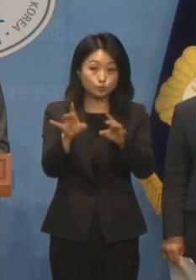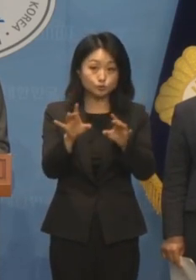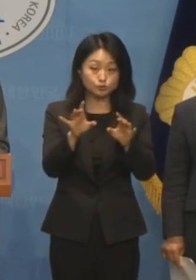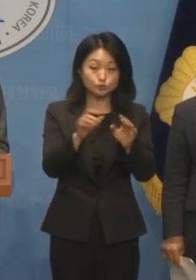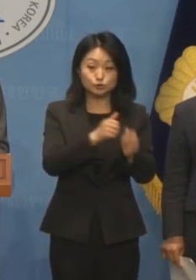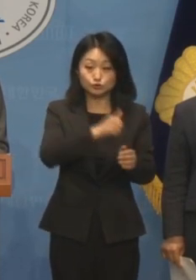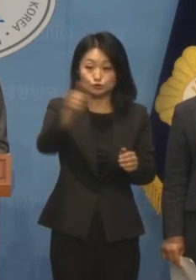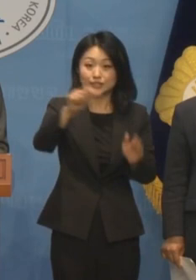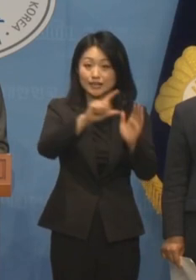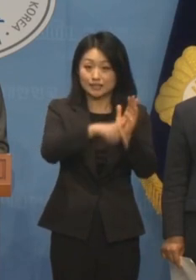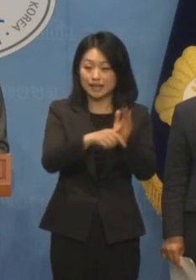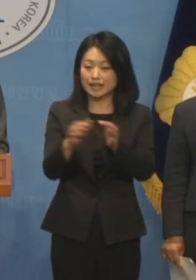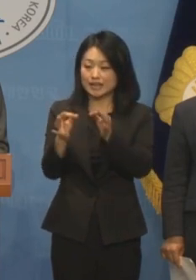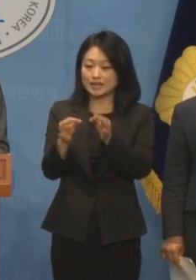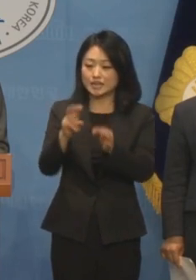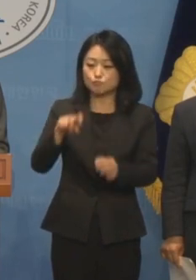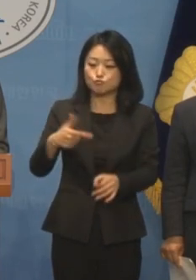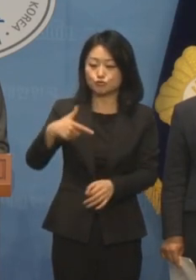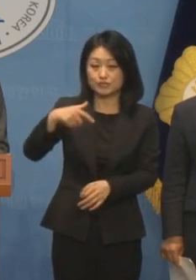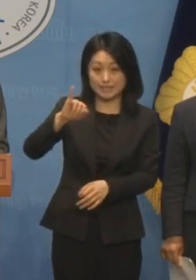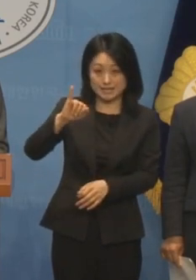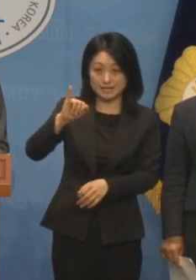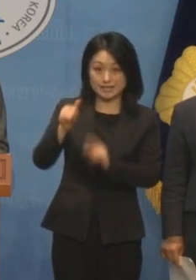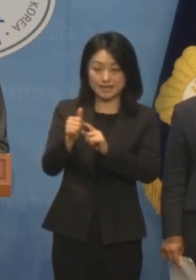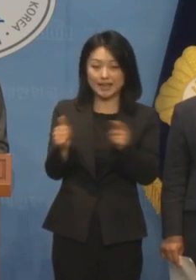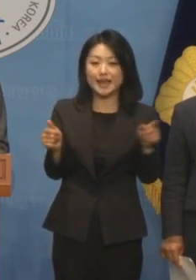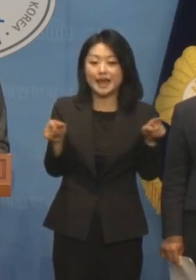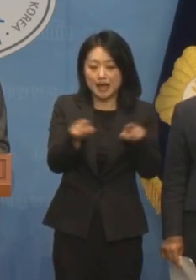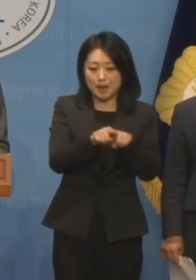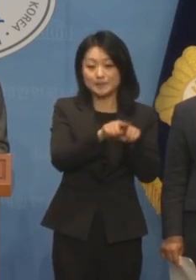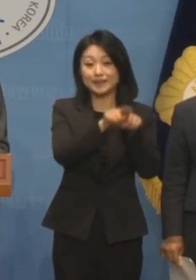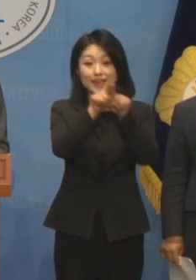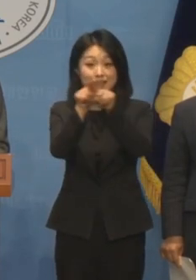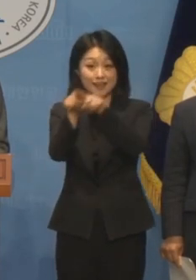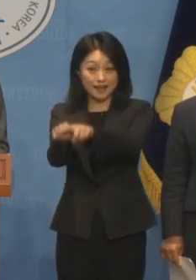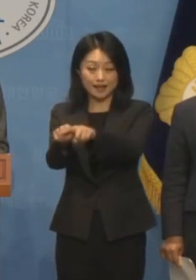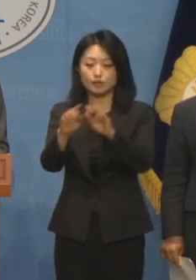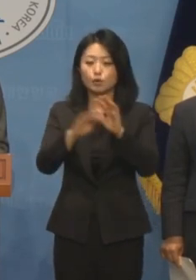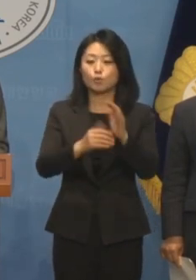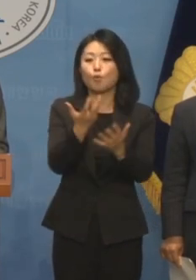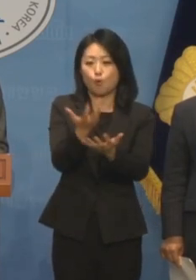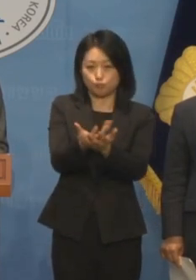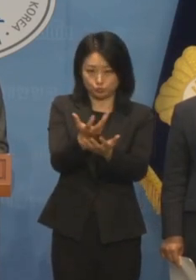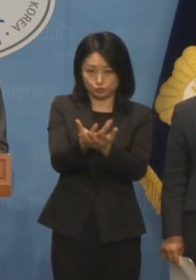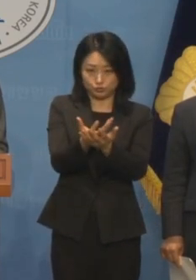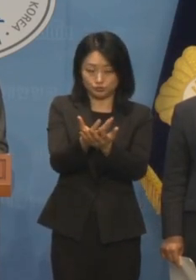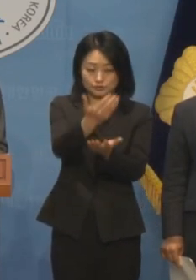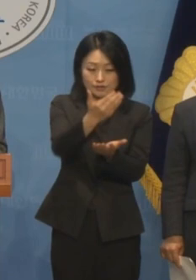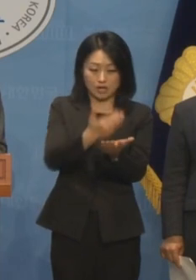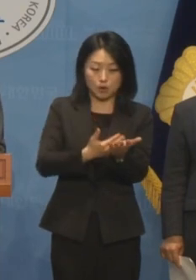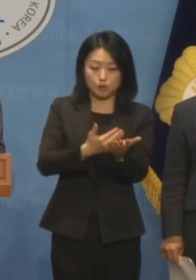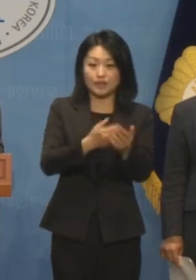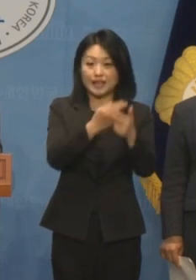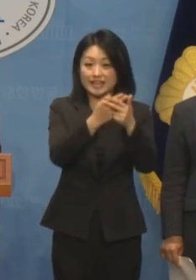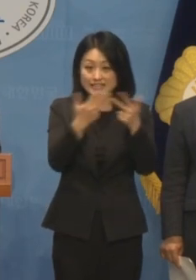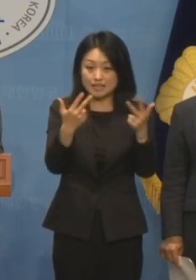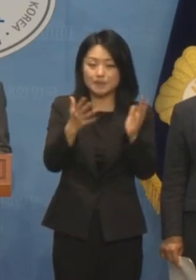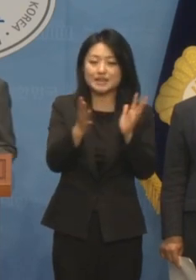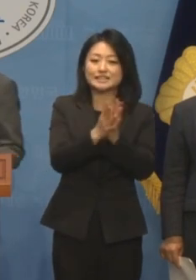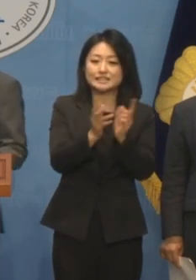전 성남도시공사 차장이 동행했다는 공문을 이 시장이 직접 결제했다는